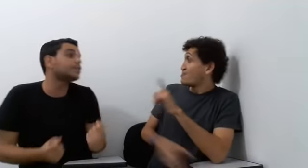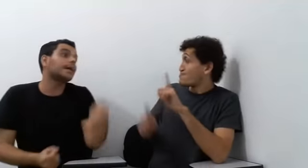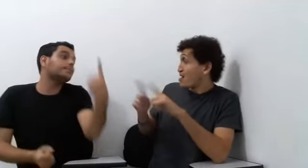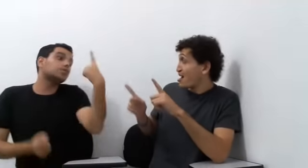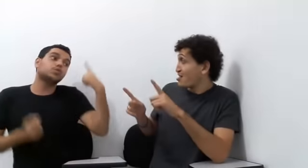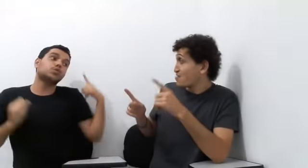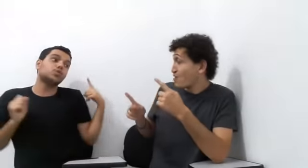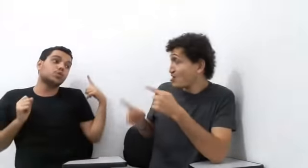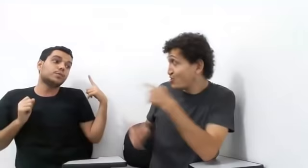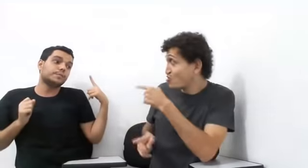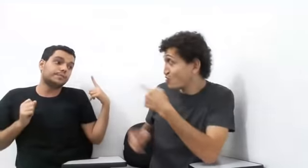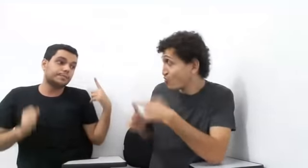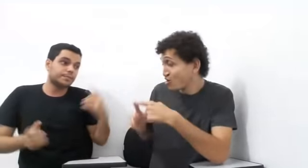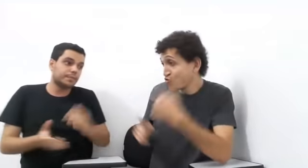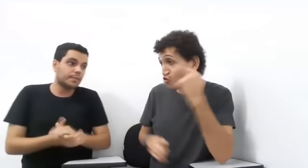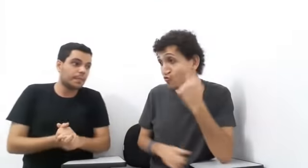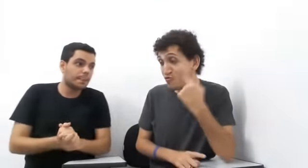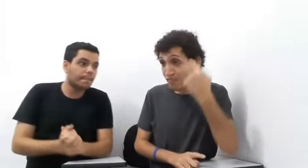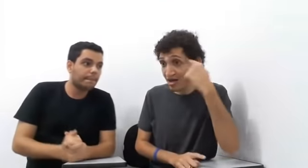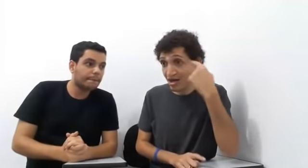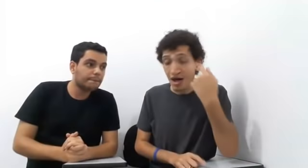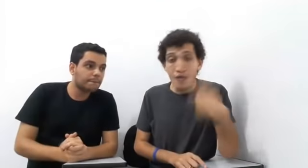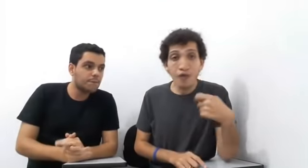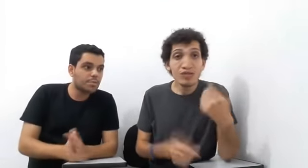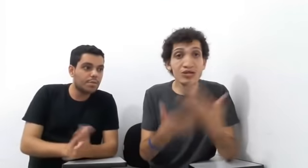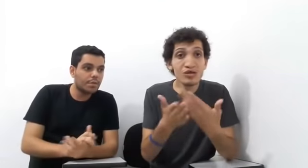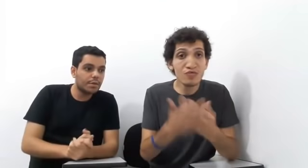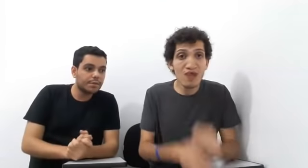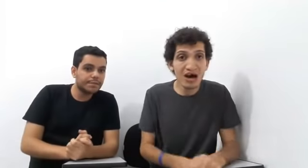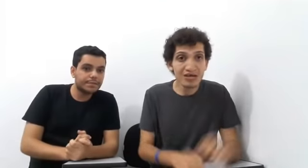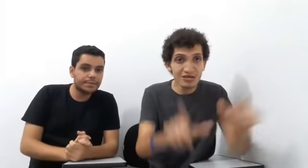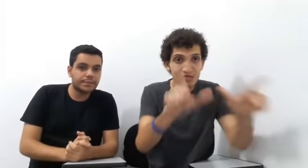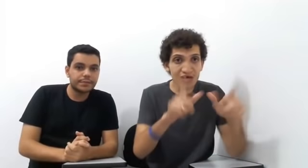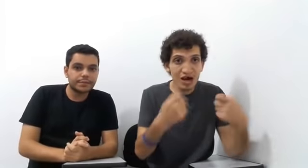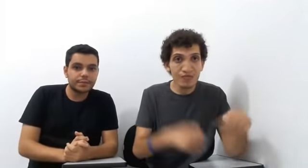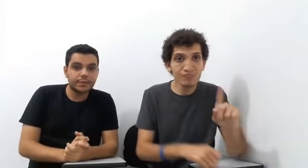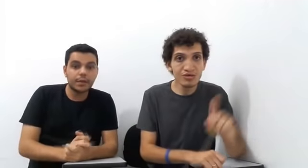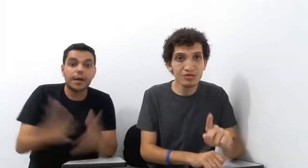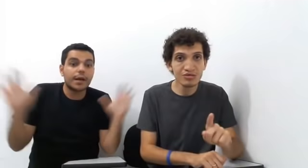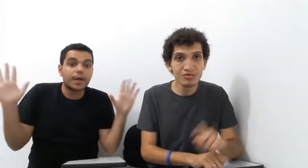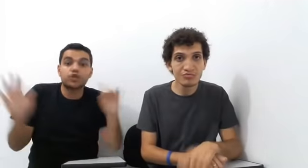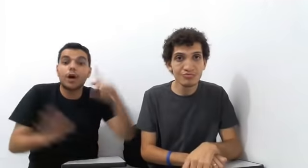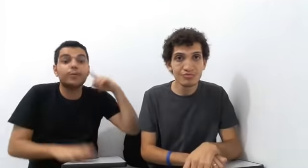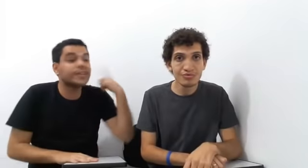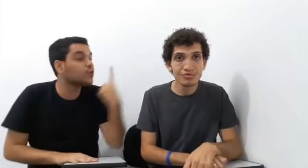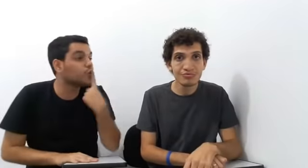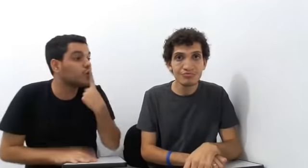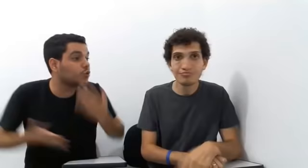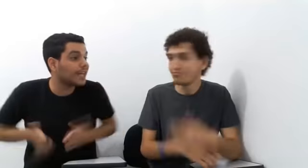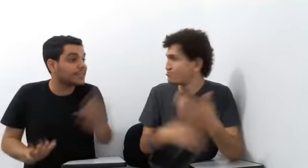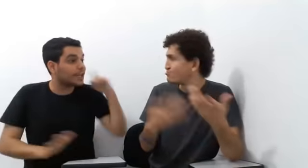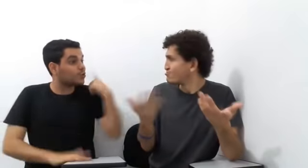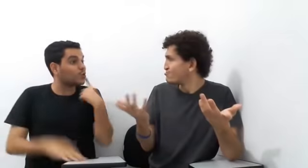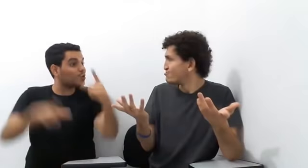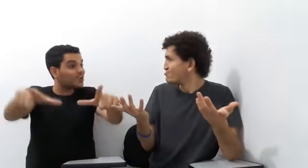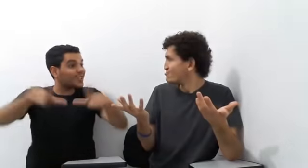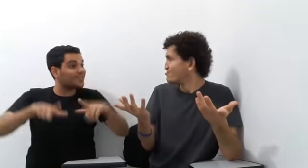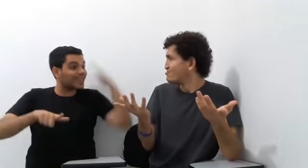é absurdo. Isso é porque o surdo pensa, não precisa estudar, certificado não precisa. Só por ser surdo, nasceu surdo,